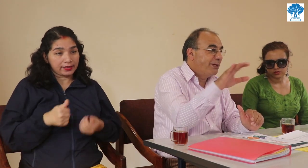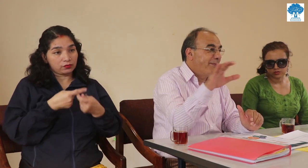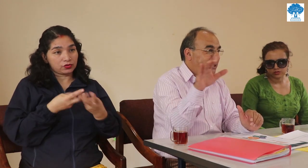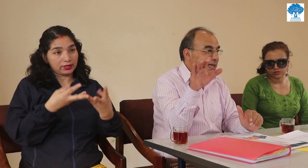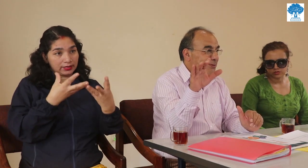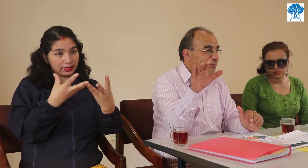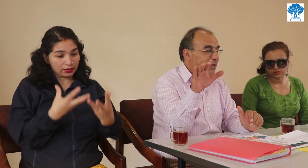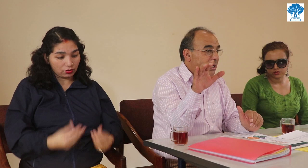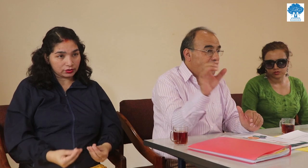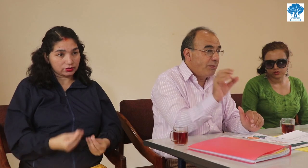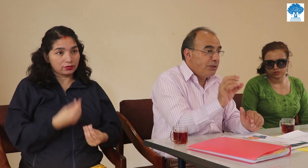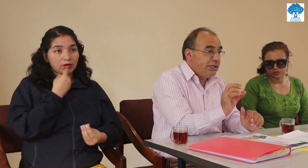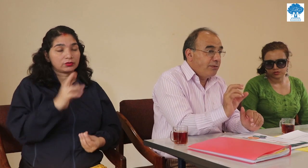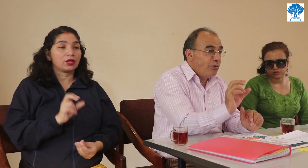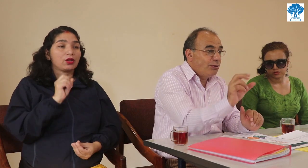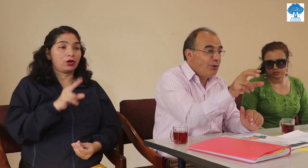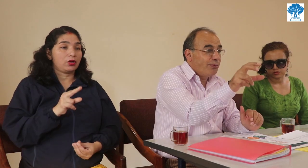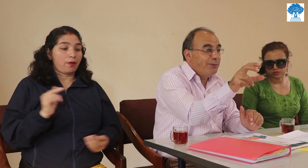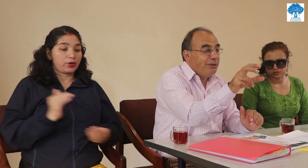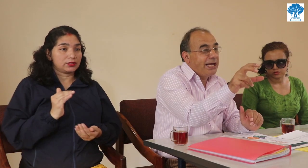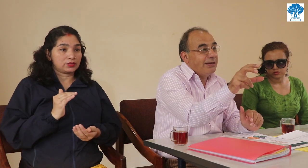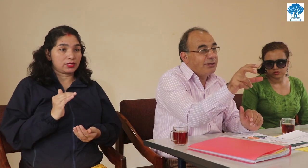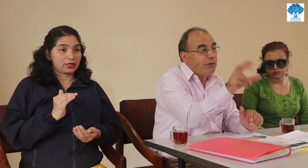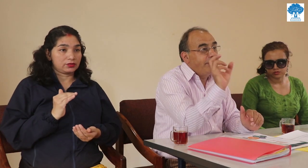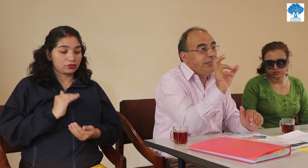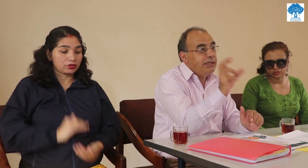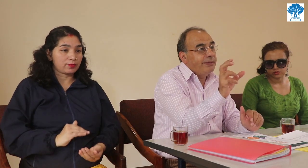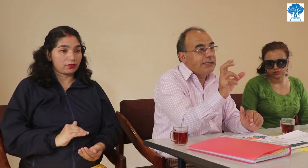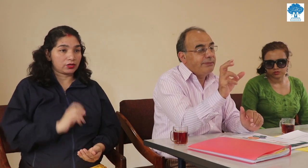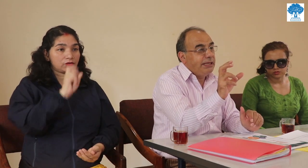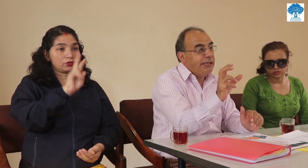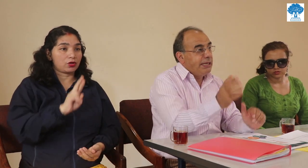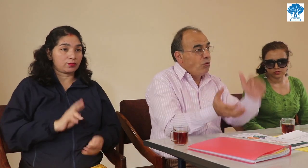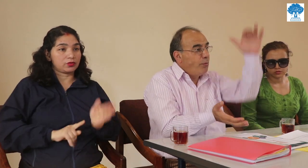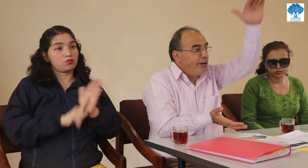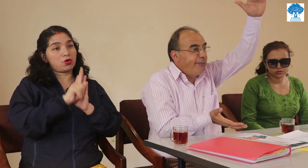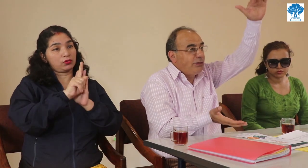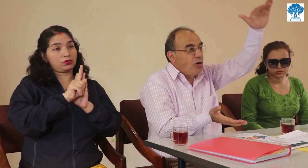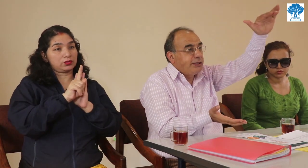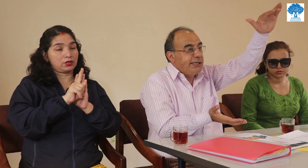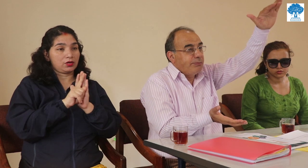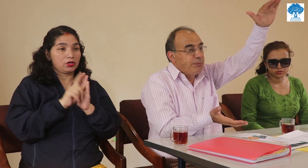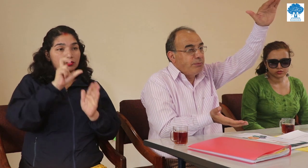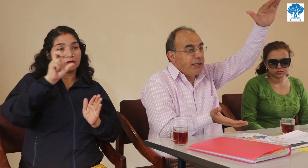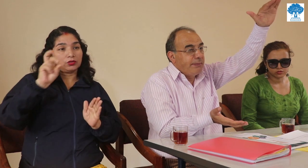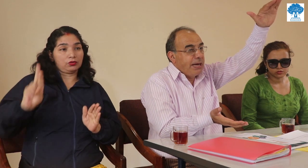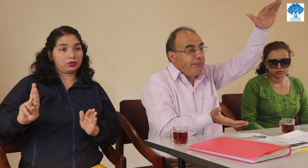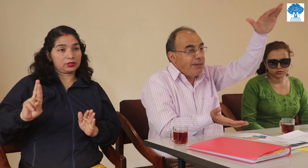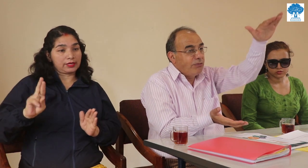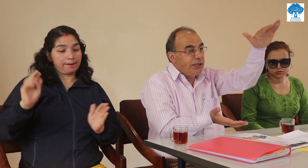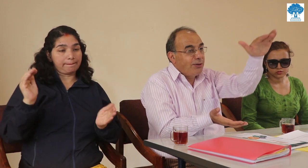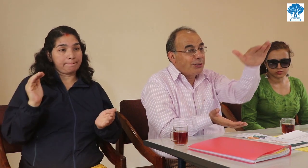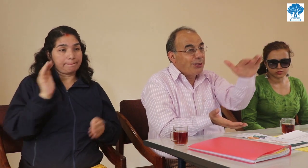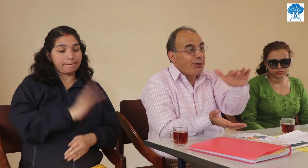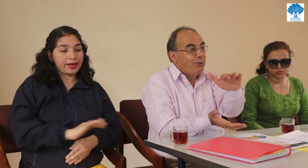घट्दैछ भनेर भनिरहेछौँ, तर बच्चा जन्माउनेको दर पनि बढिरहेको छ. भनेपछि के भइरहेछ भने ओभरअलमा दर चाहिँ बाल